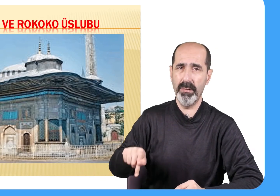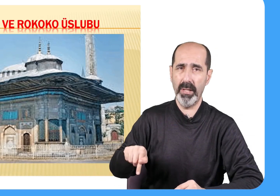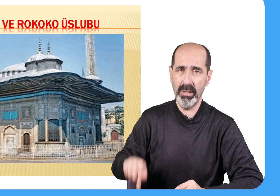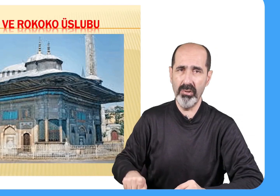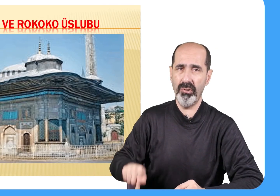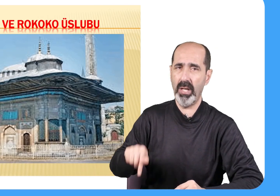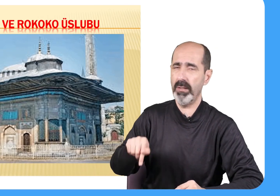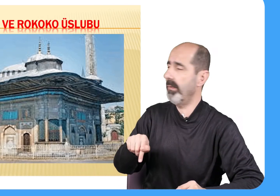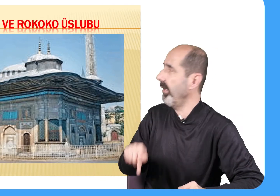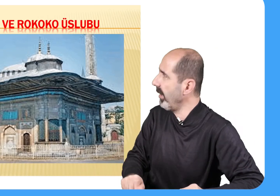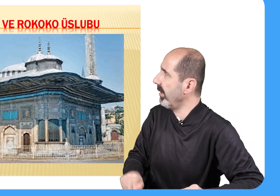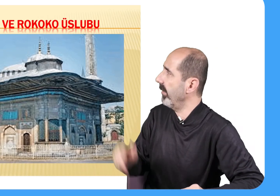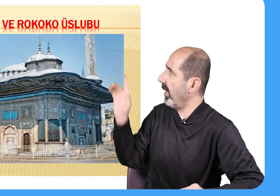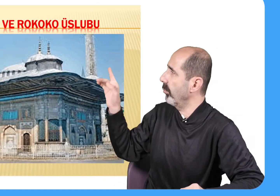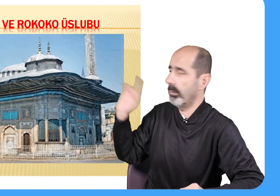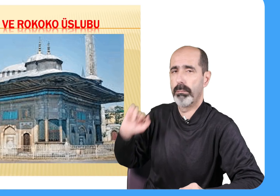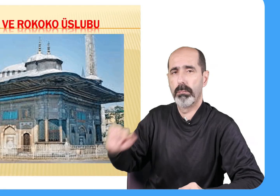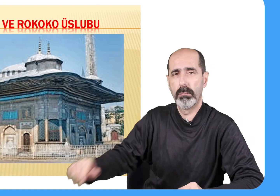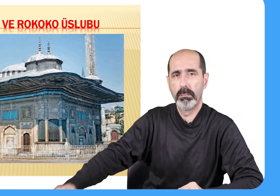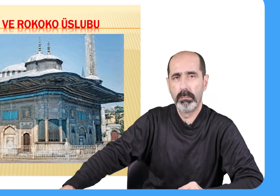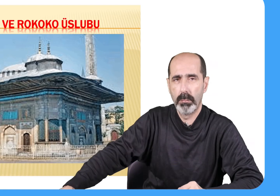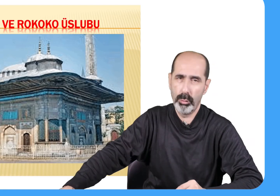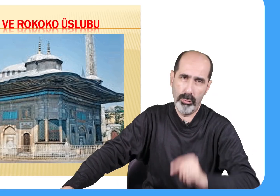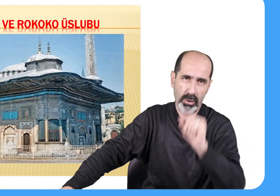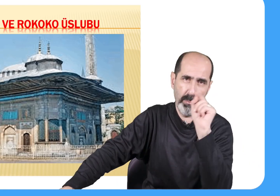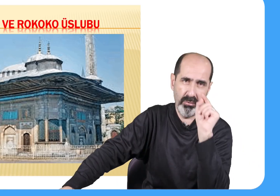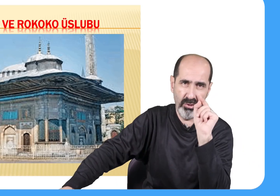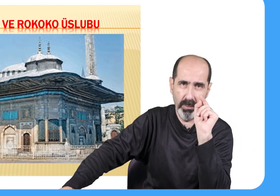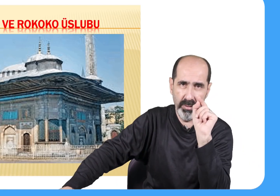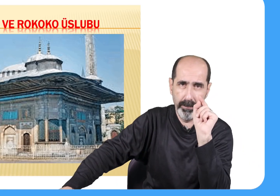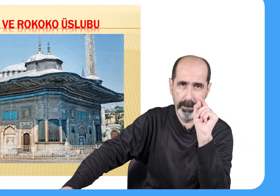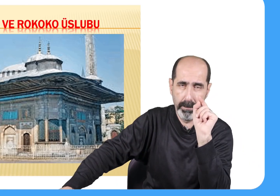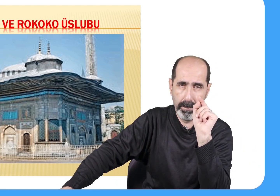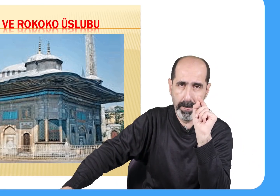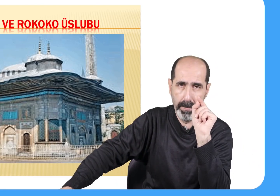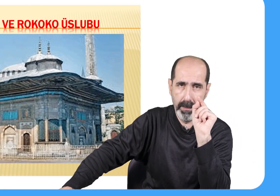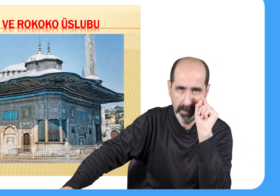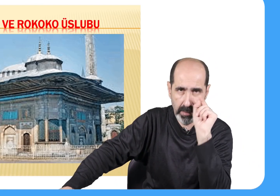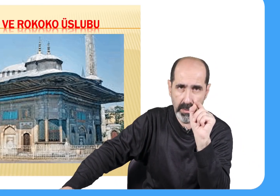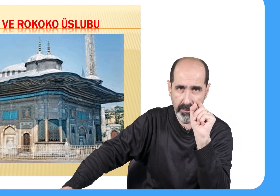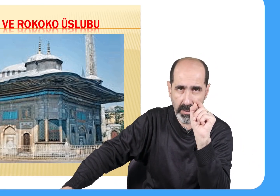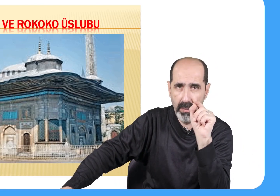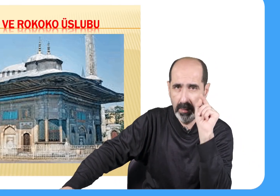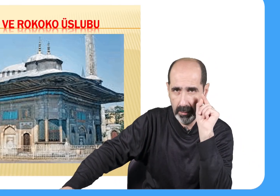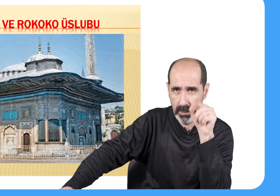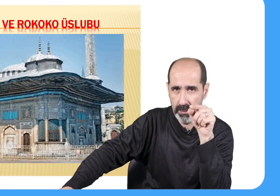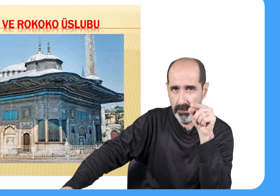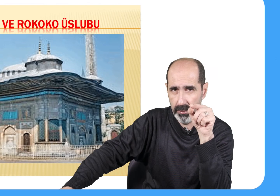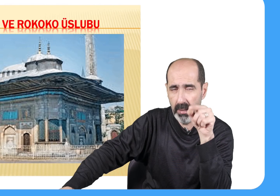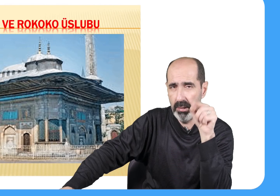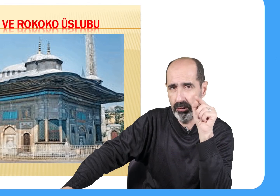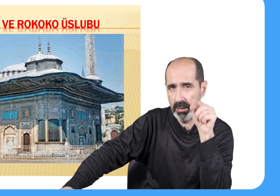lale devrinde inşa edilen ilk eser budur Bu üçüncü Ahmet Çeşmesi ilk eser